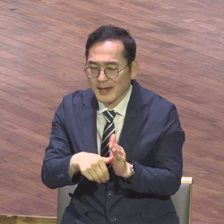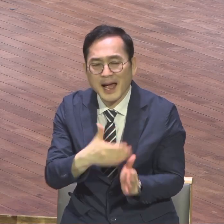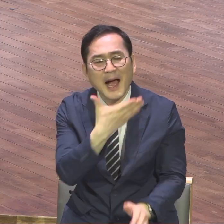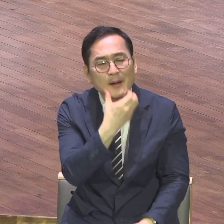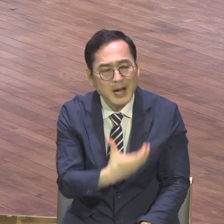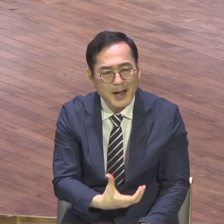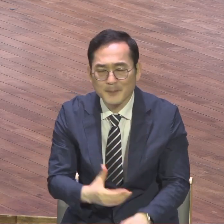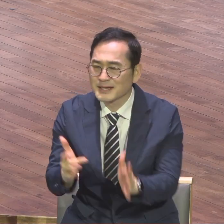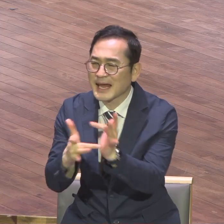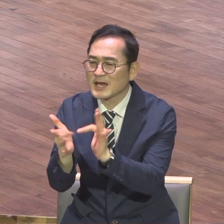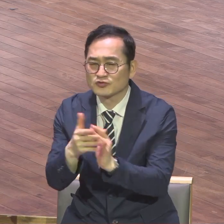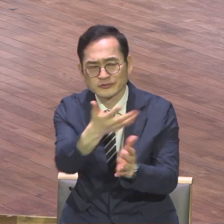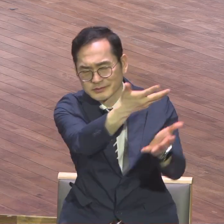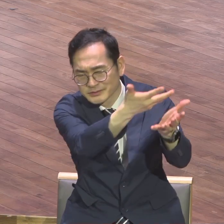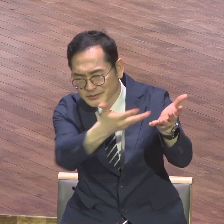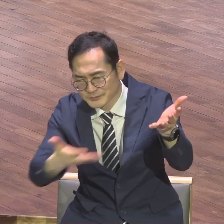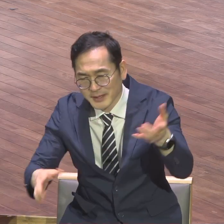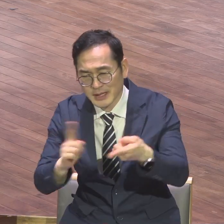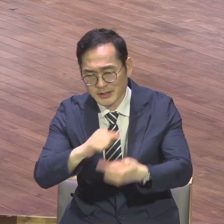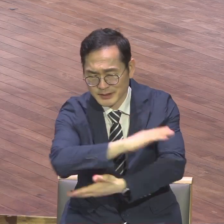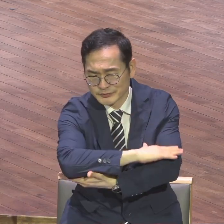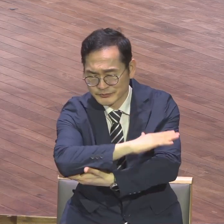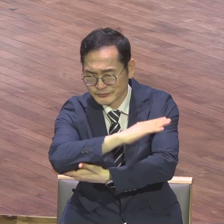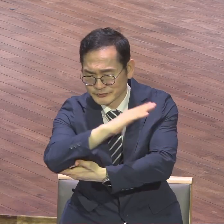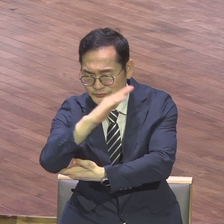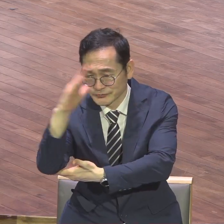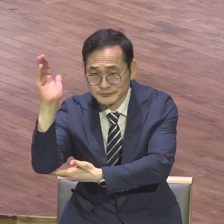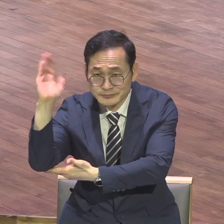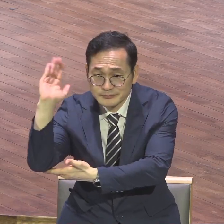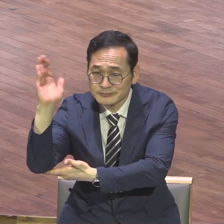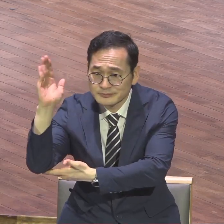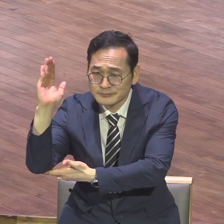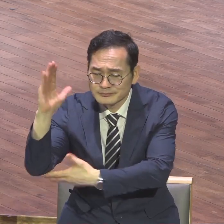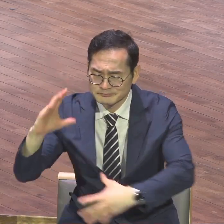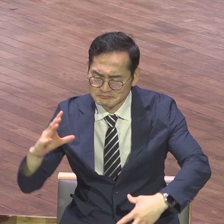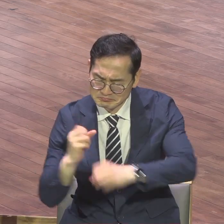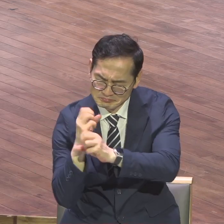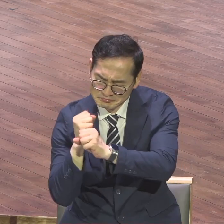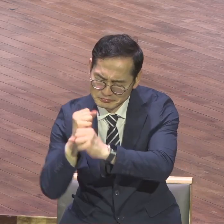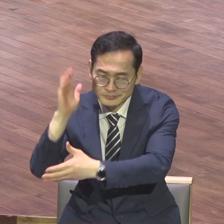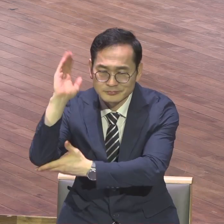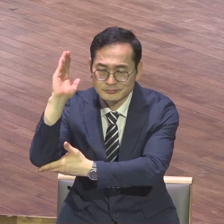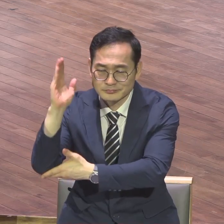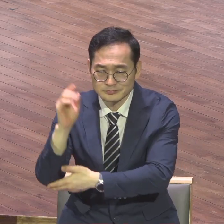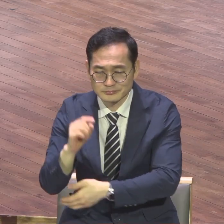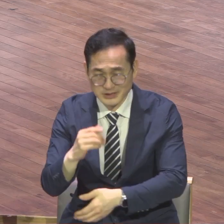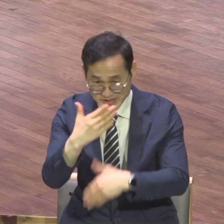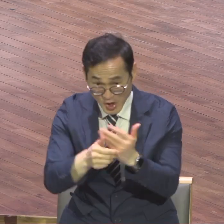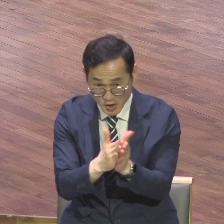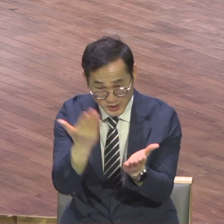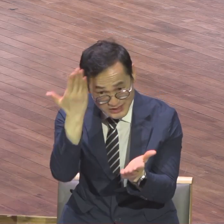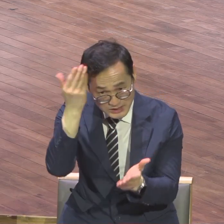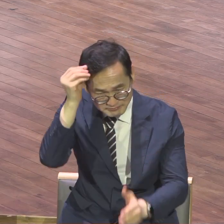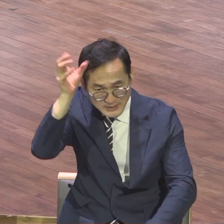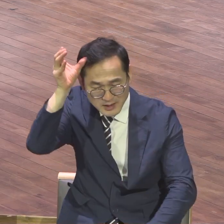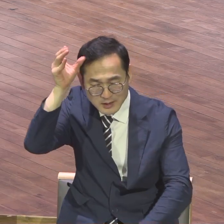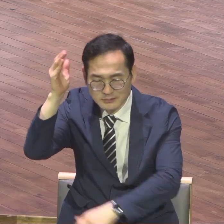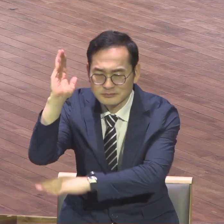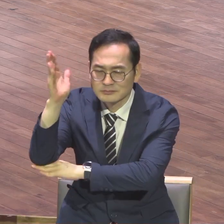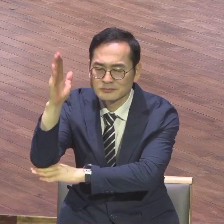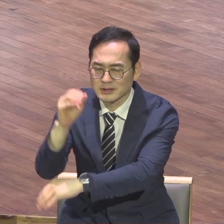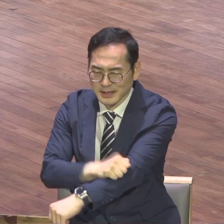예수까지 2000년 동안 쫙 1절 60절 끝내버려요. 그 정도로 성경이 박살났습니다. 메시지 있었습니다.